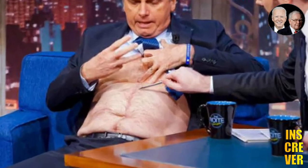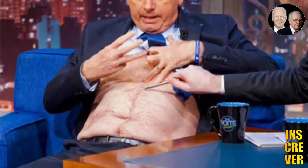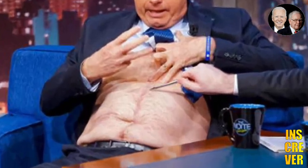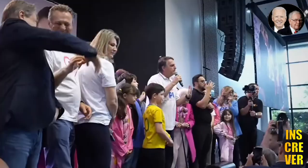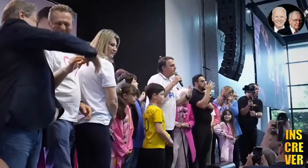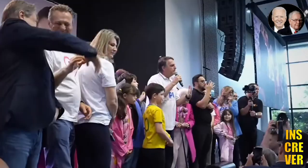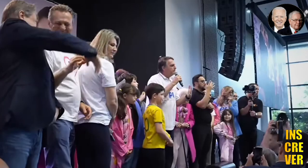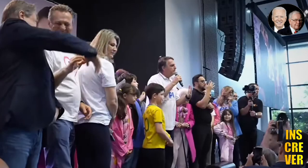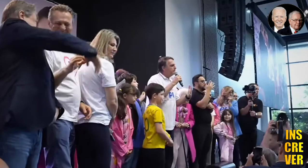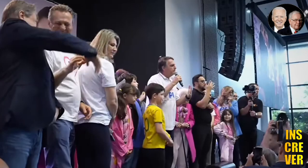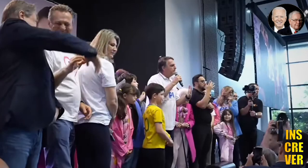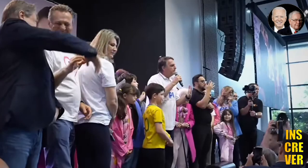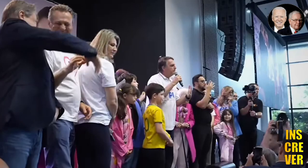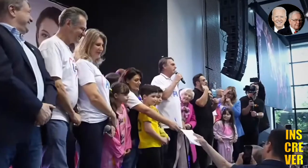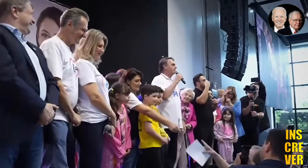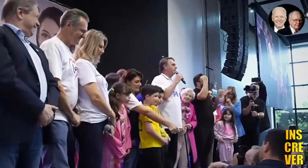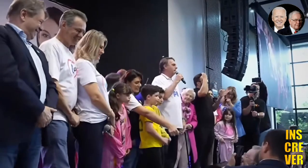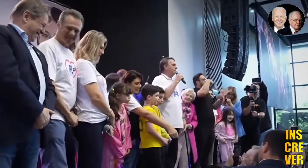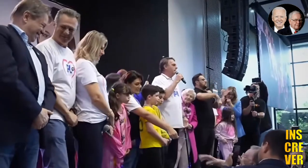esmorecer.